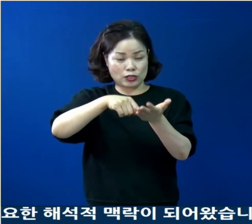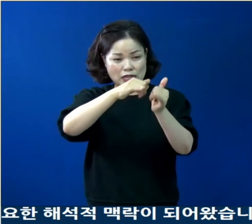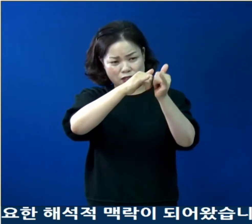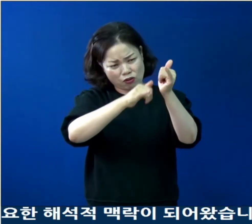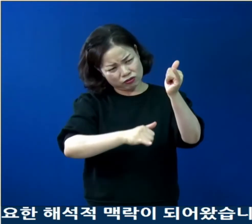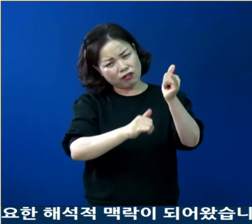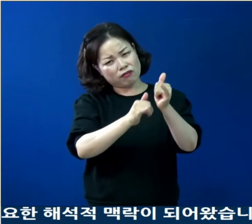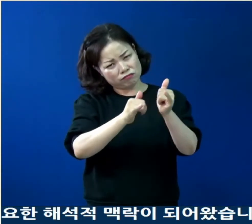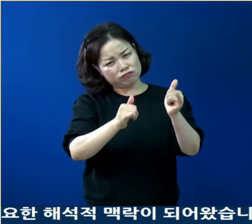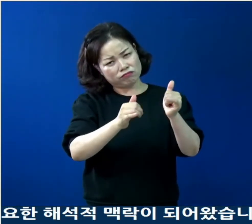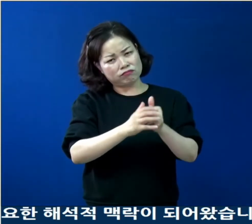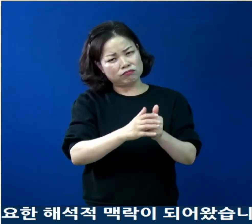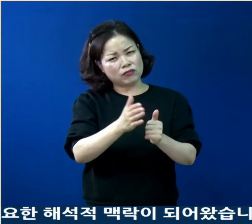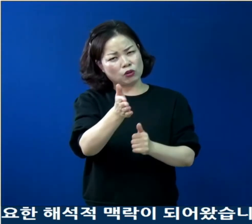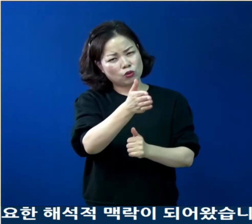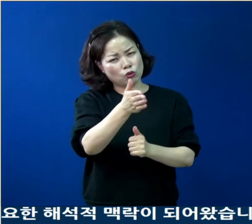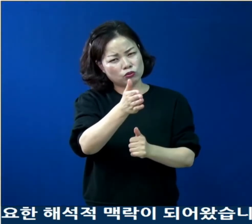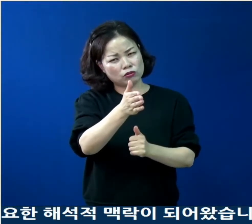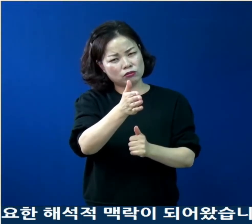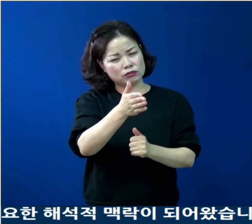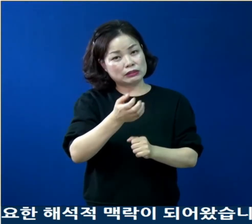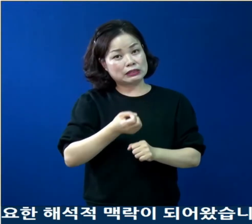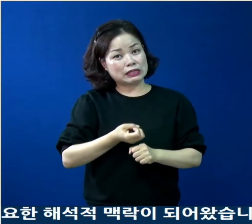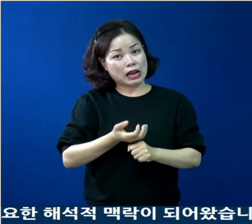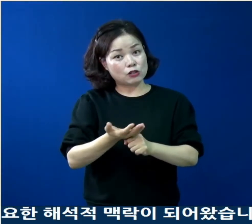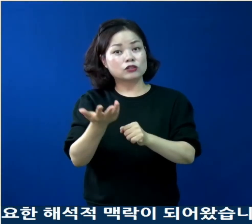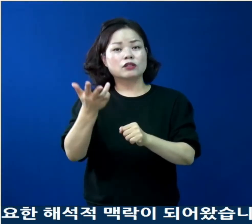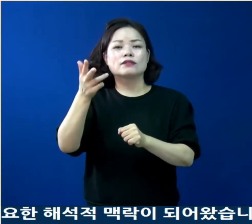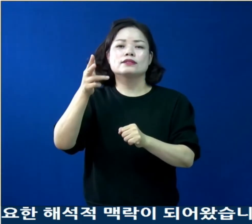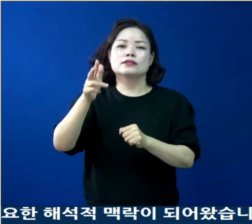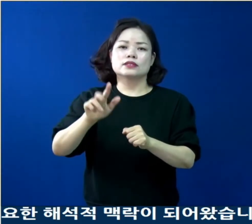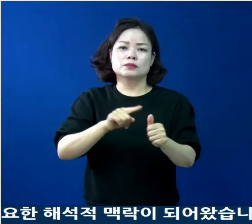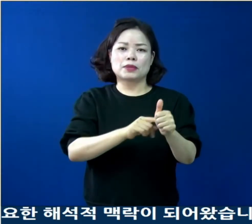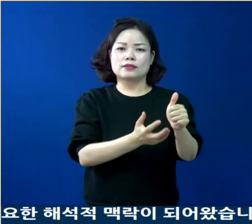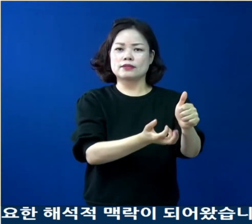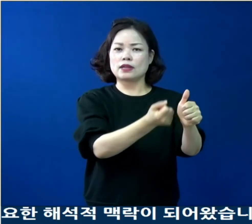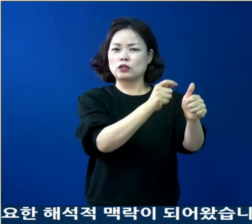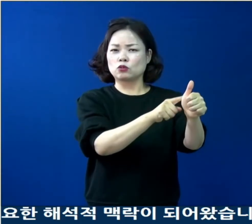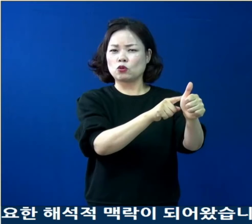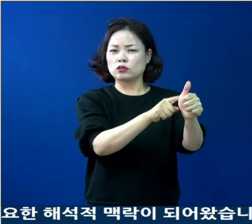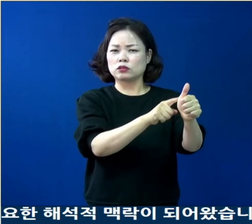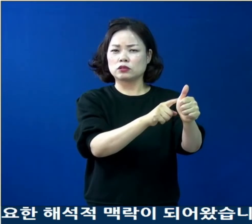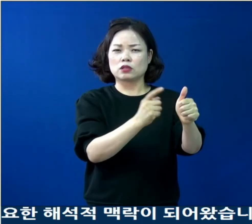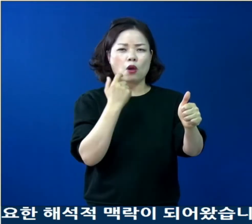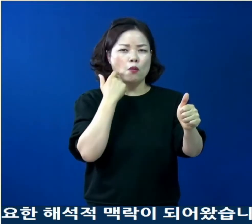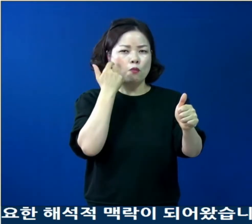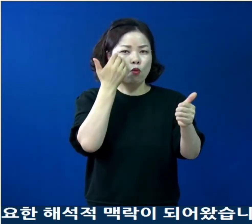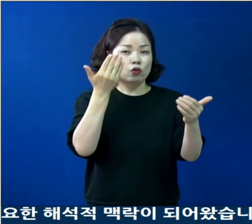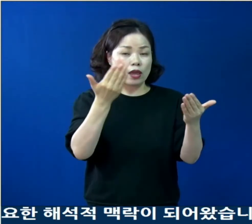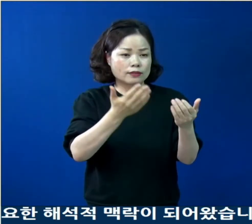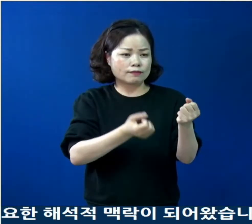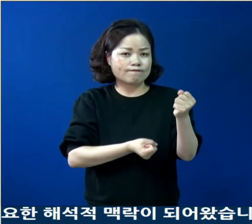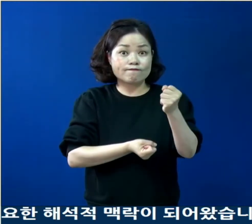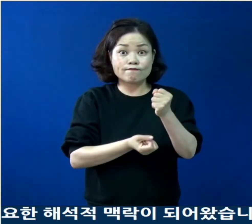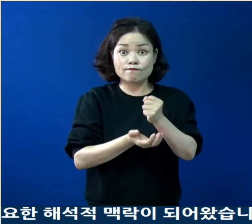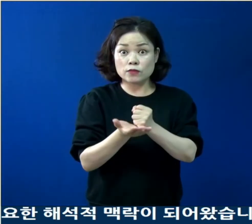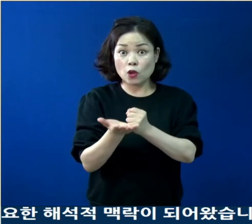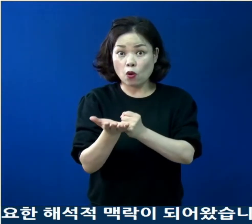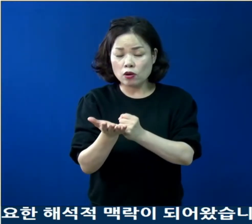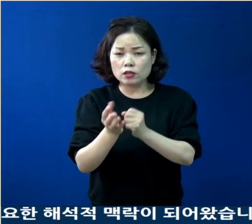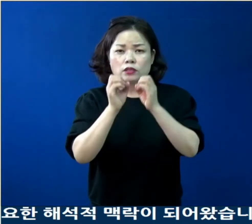역사가였다, 이런 정도로 더 알려져 있지만 그가 가지고 있었던 목회적인 영향력이나